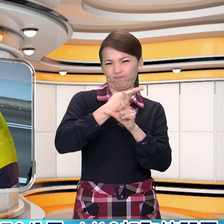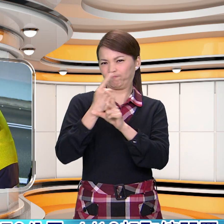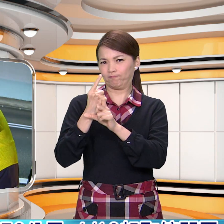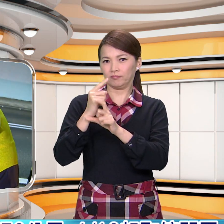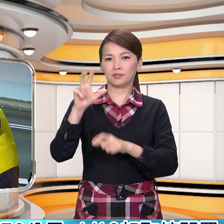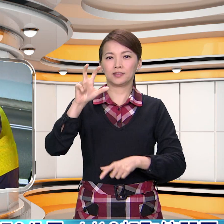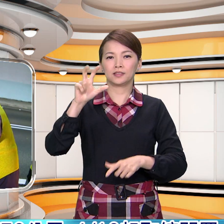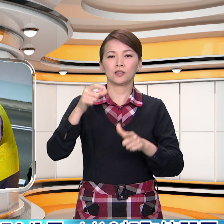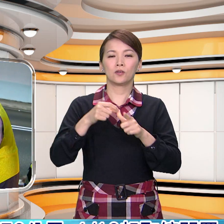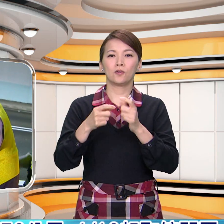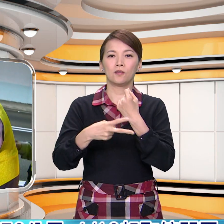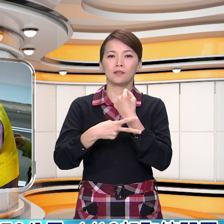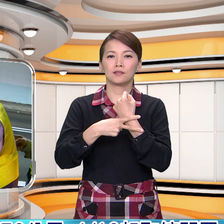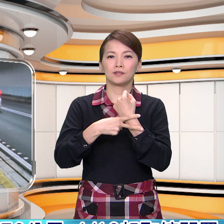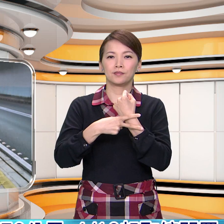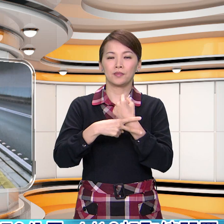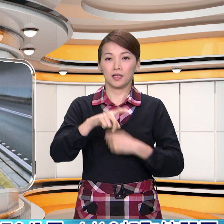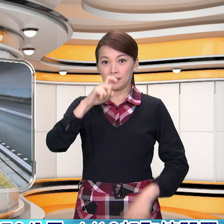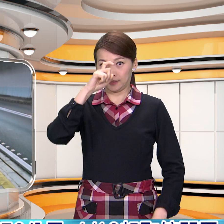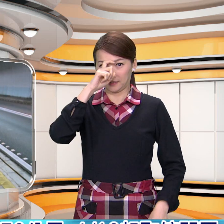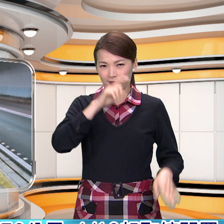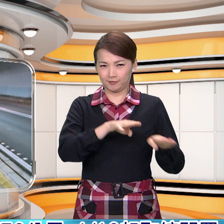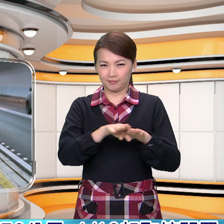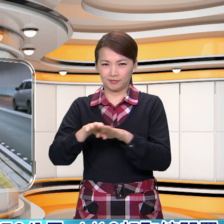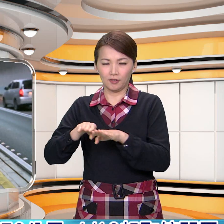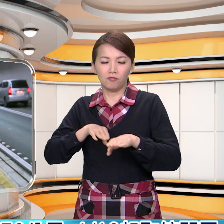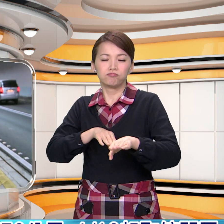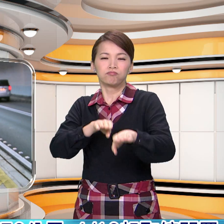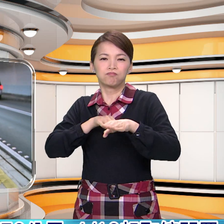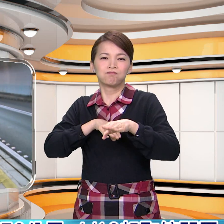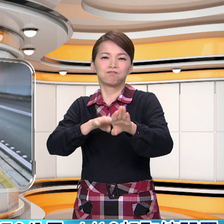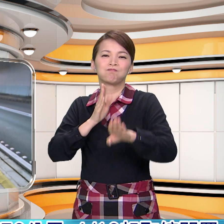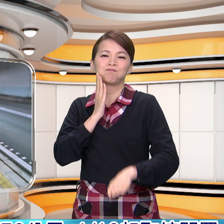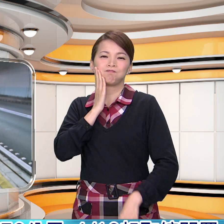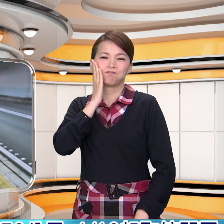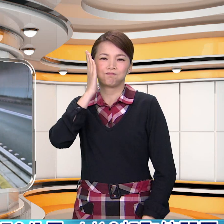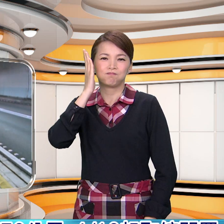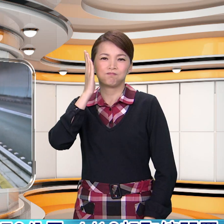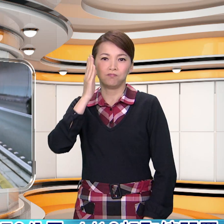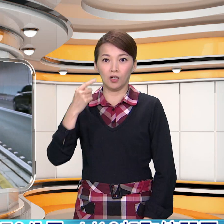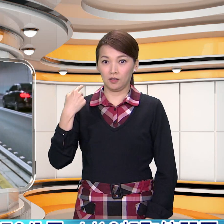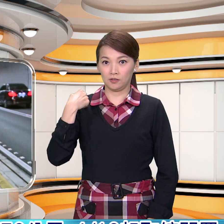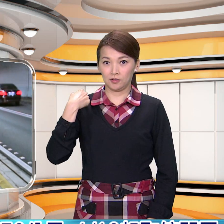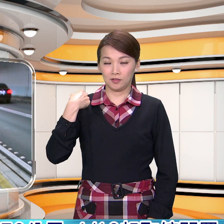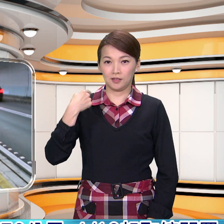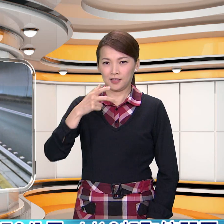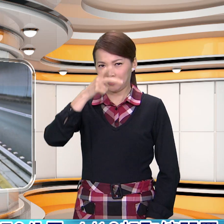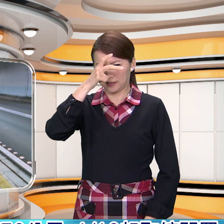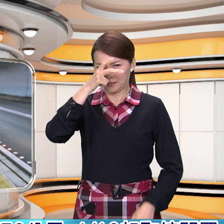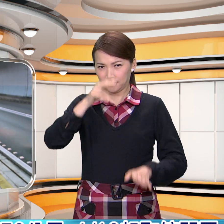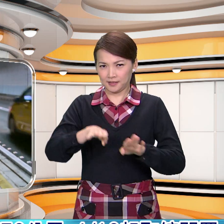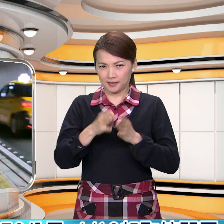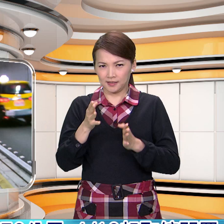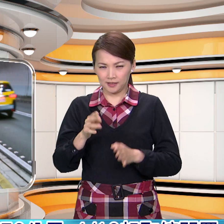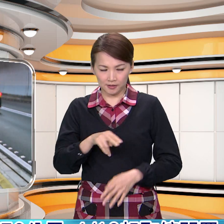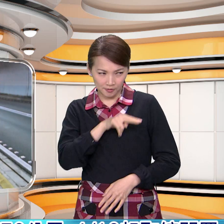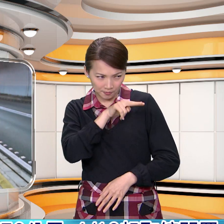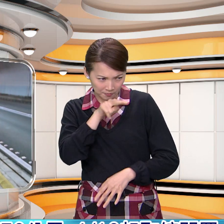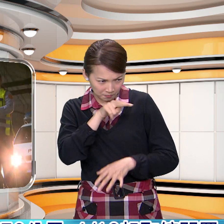高到了70公里，希望改善假日塞车。而警方从昨天10号就开始